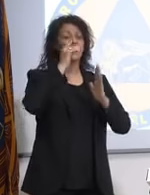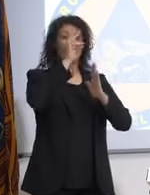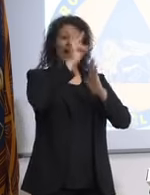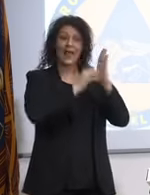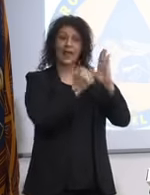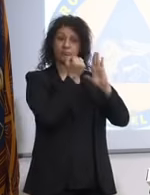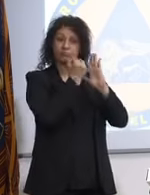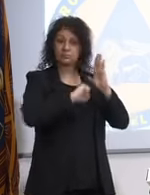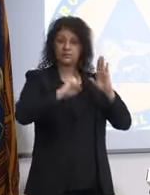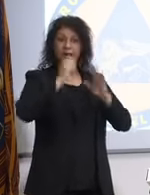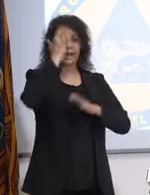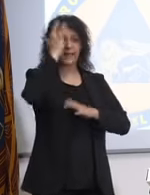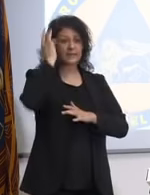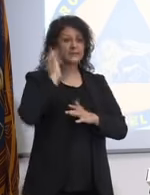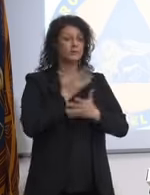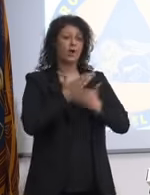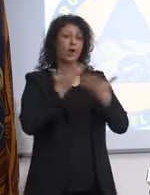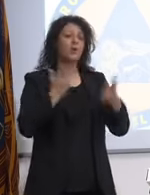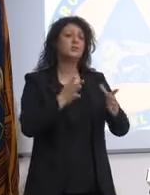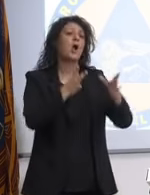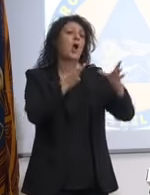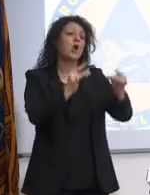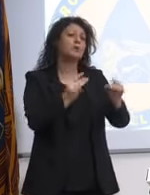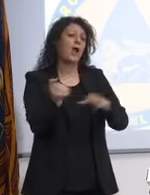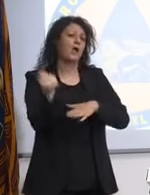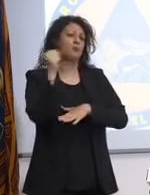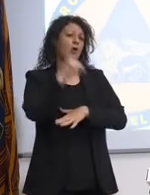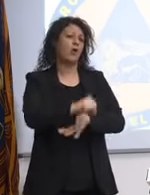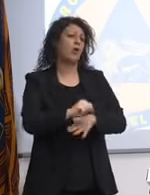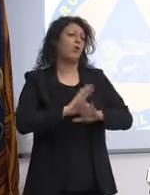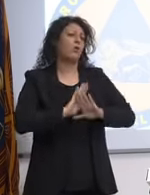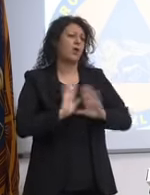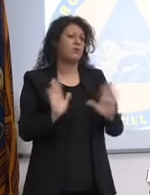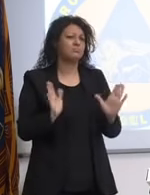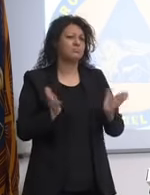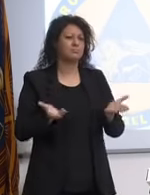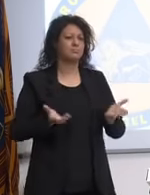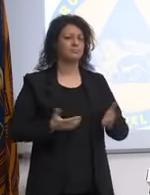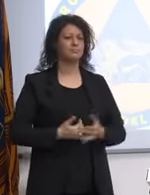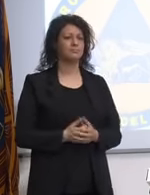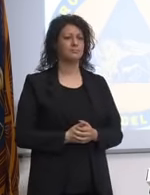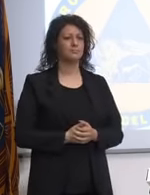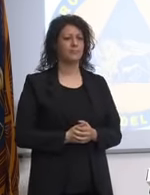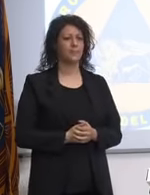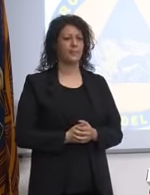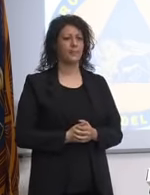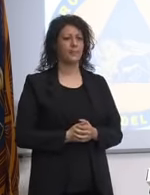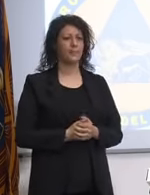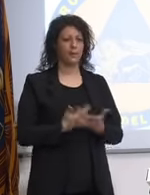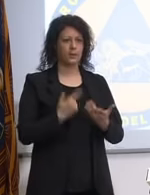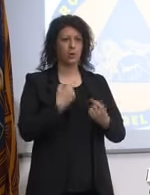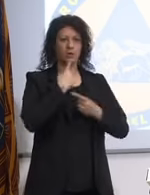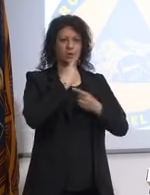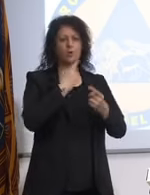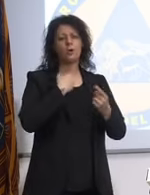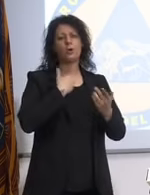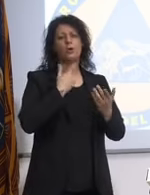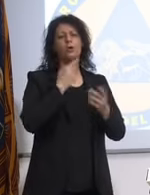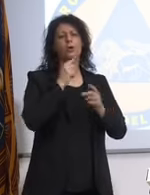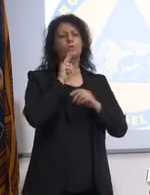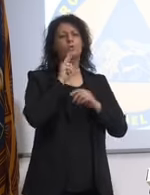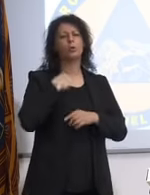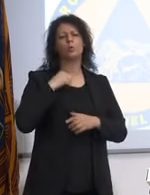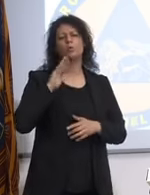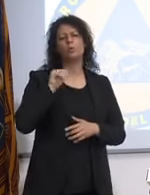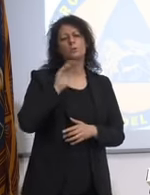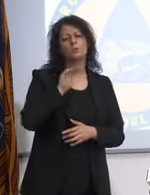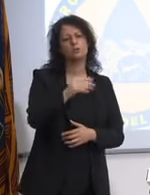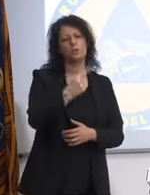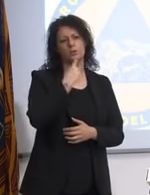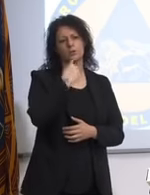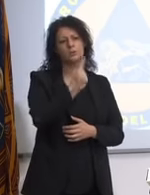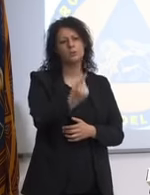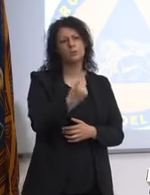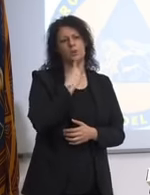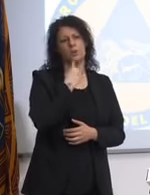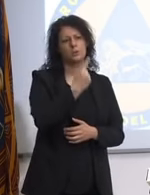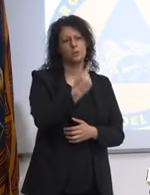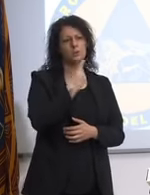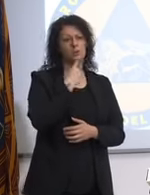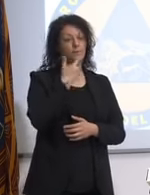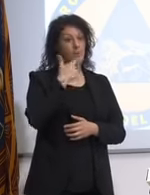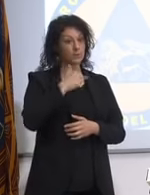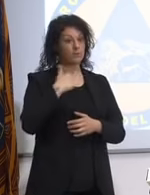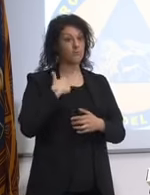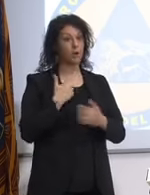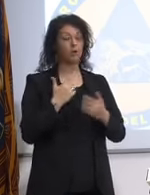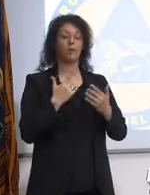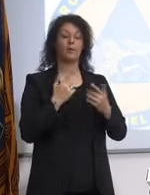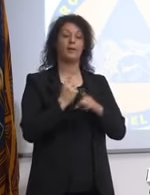il ricontagio. Punto. E poi guardate, a me basta a questo punto che resti agli atti questo discorso. Lo dico tutti i giorni, ma non per lavarmene le mani,